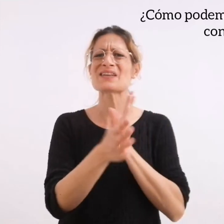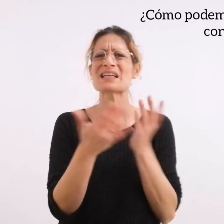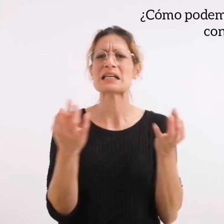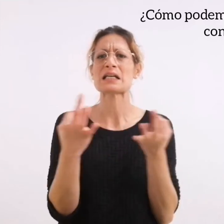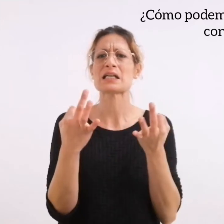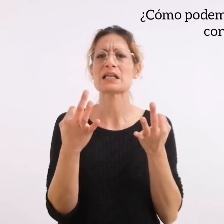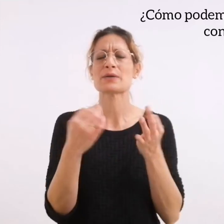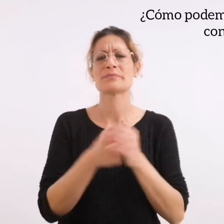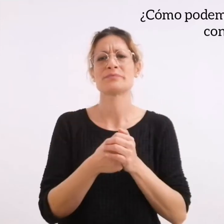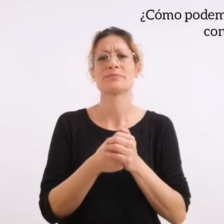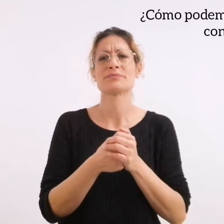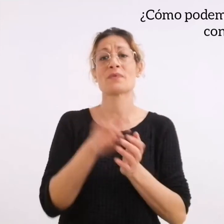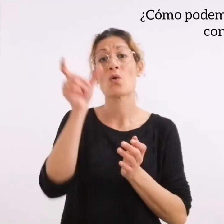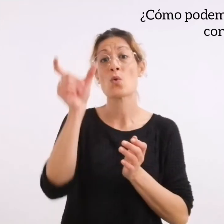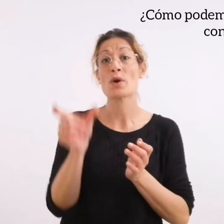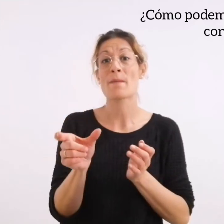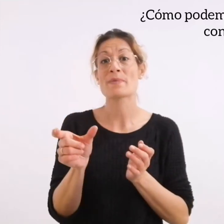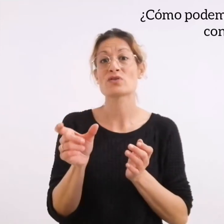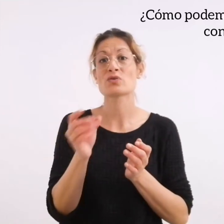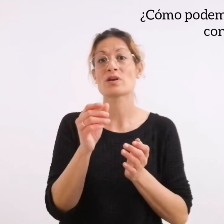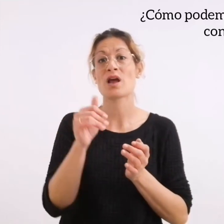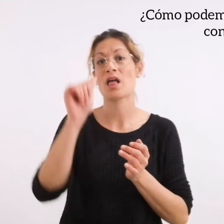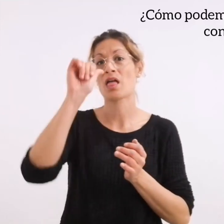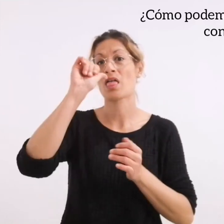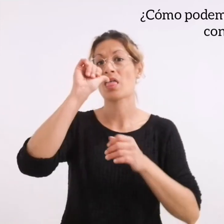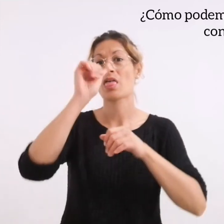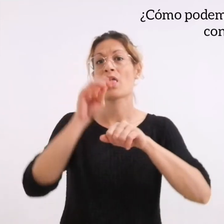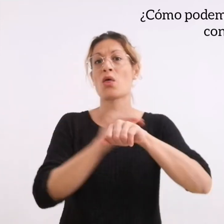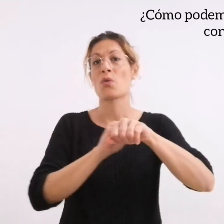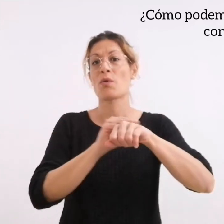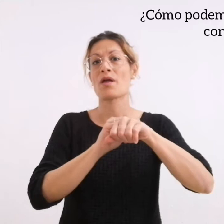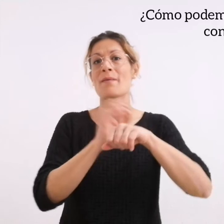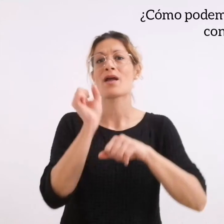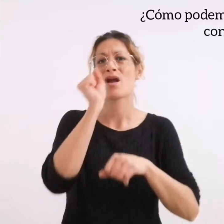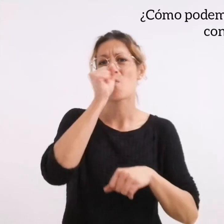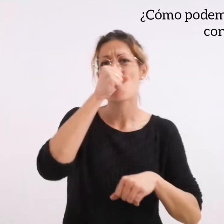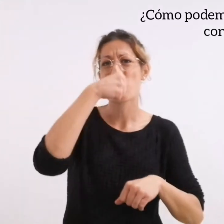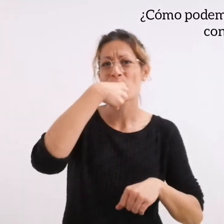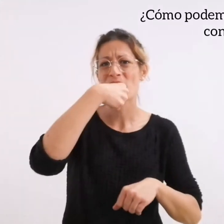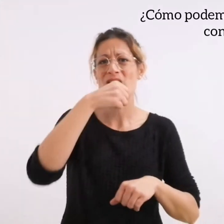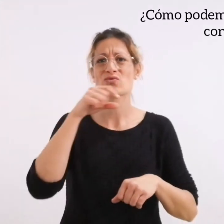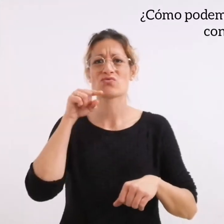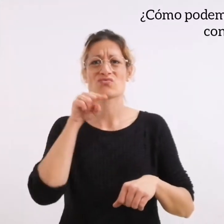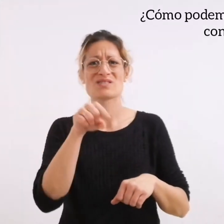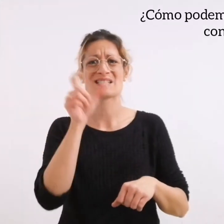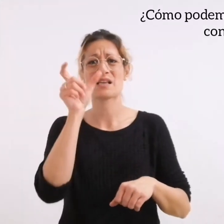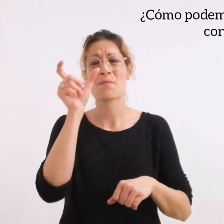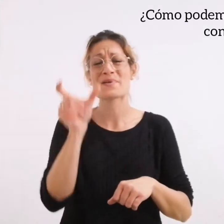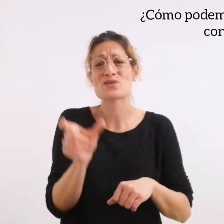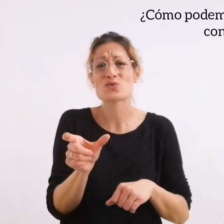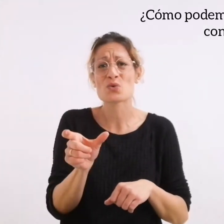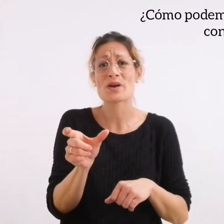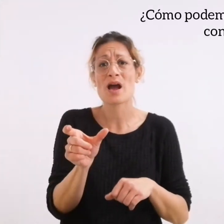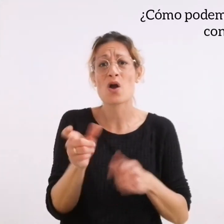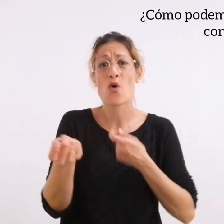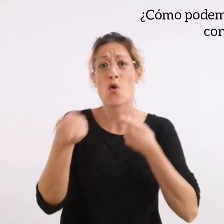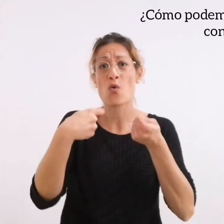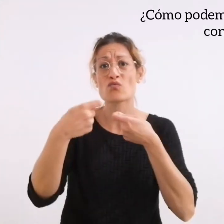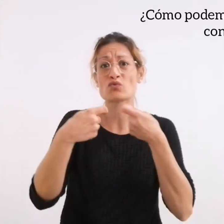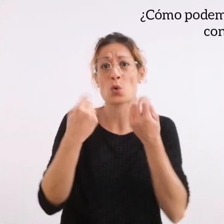una persona se embriaga con vino, cuando está tomado, esa persona ya no controla él su vida, sus acciones,